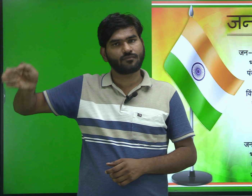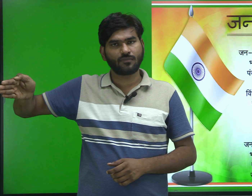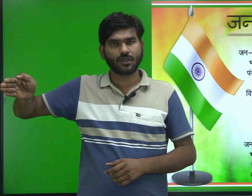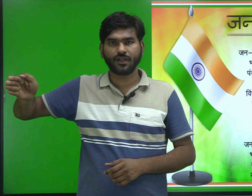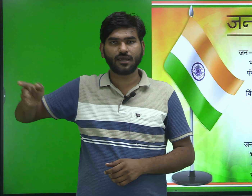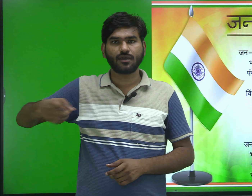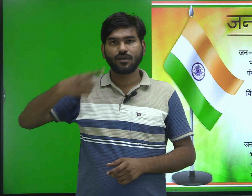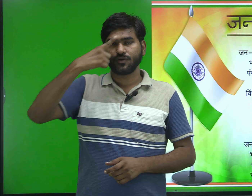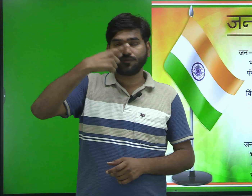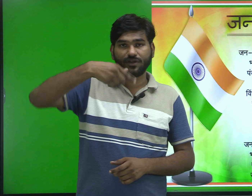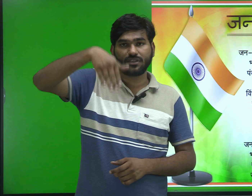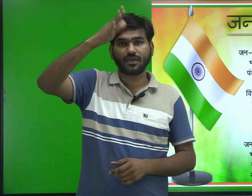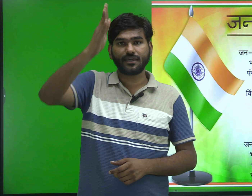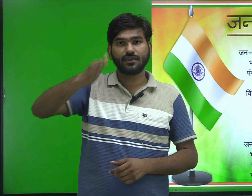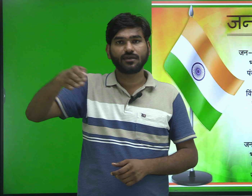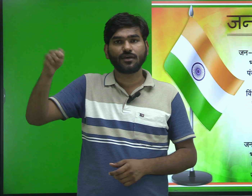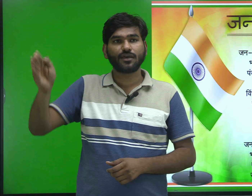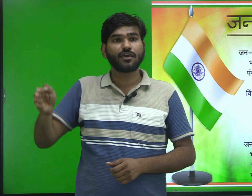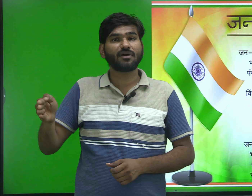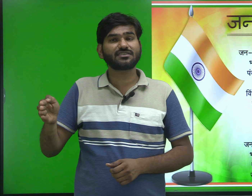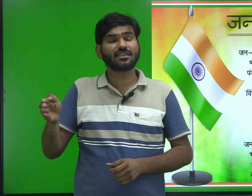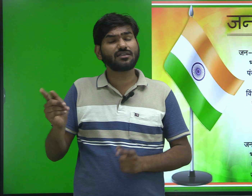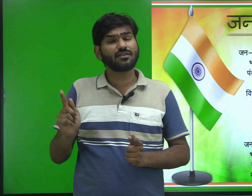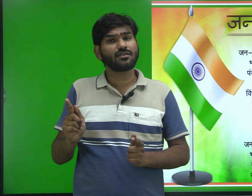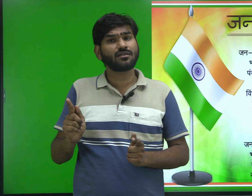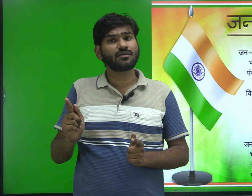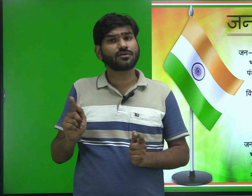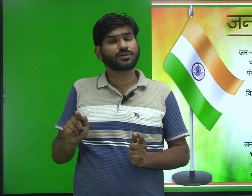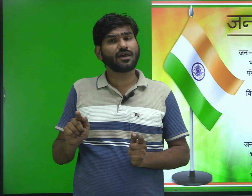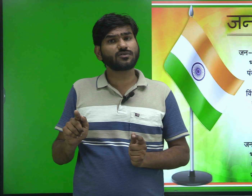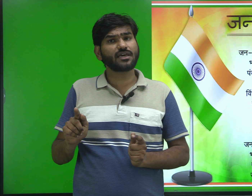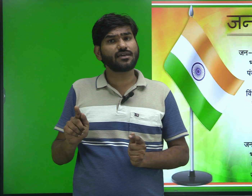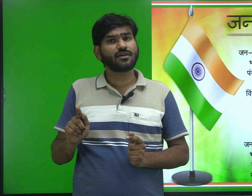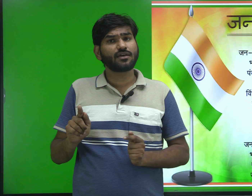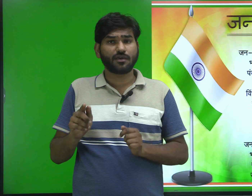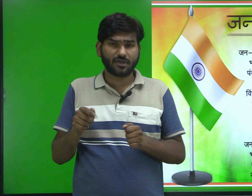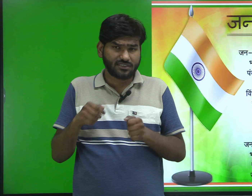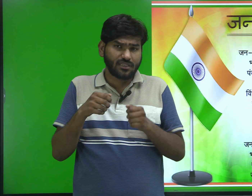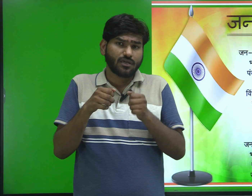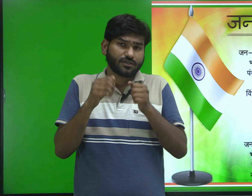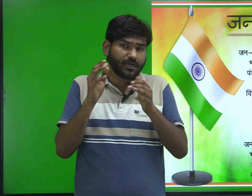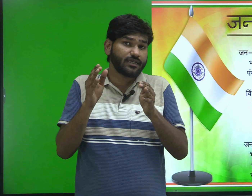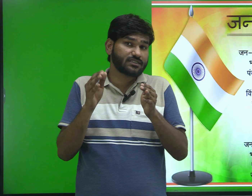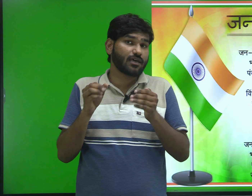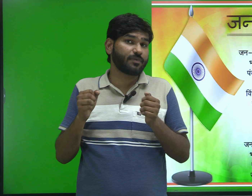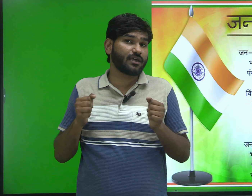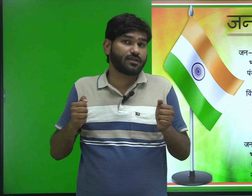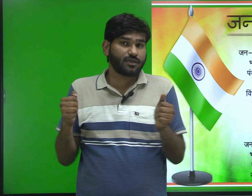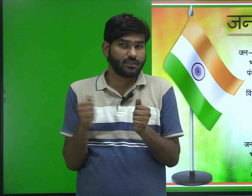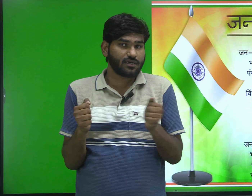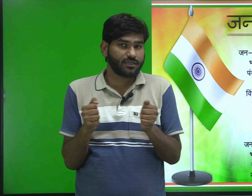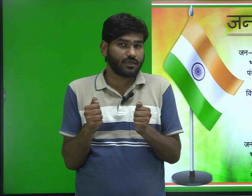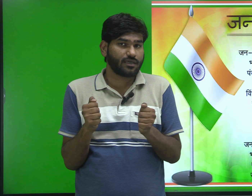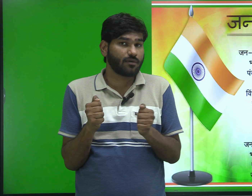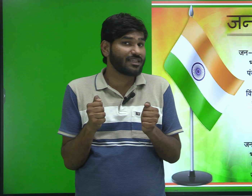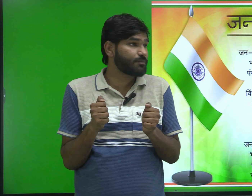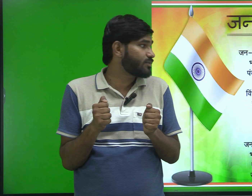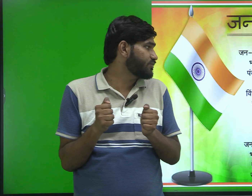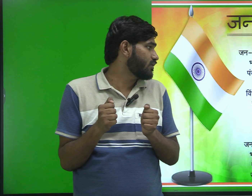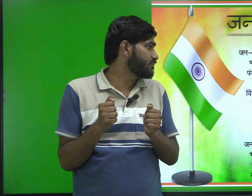ठीक है? विंध्य। हिमाचल क्या होता है? हिमाचल ठंडी जगह पे है ना? ये हिमालय पर्वत को हम लेते